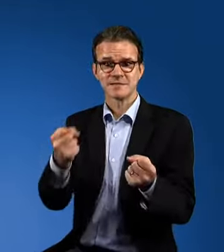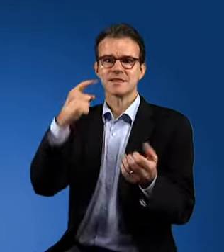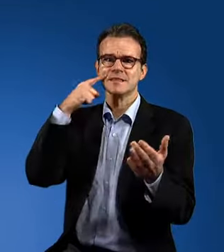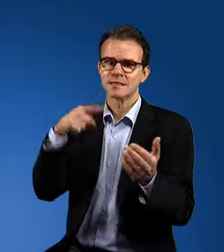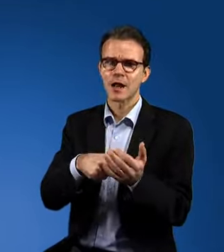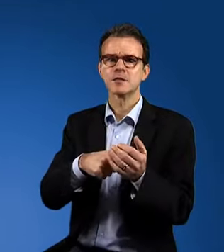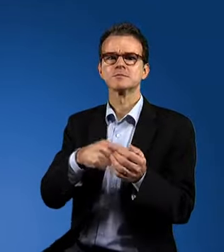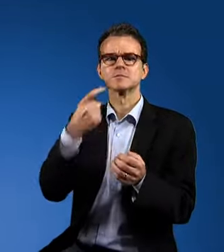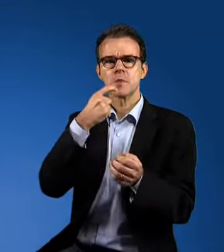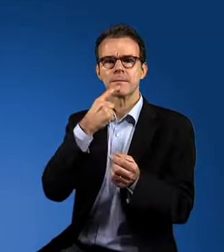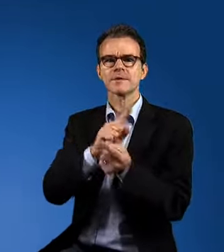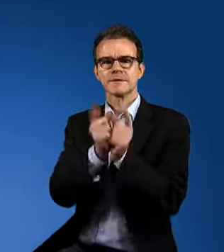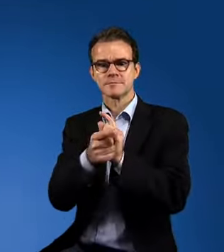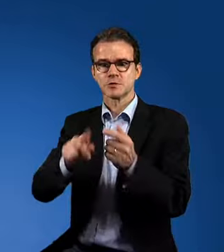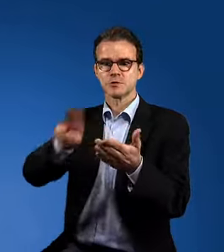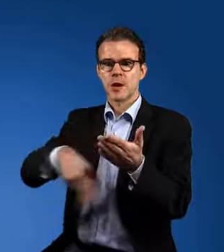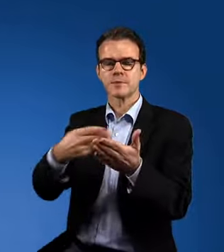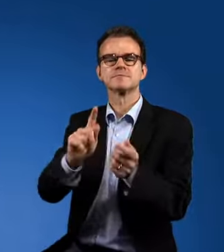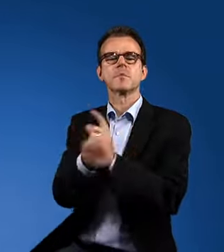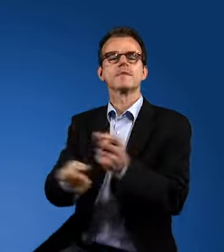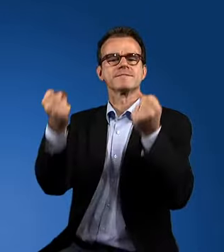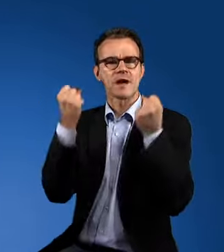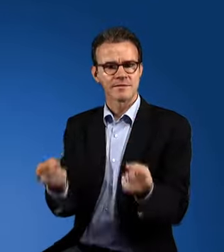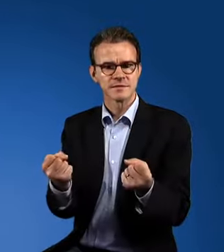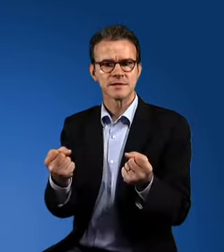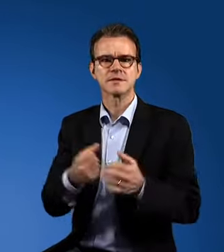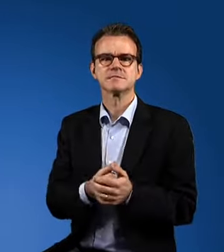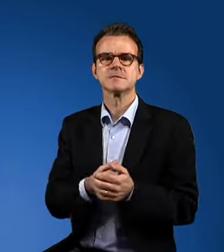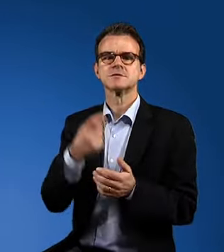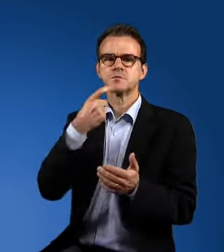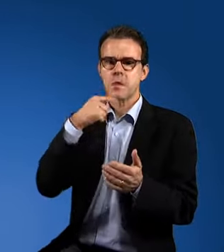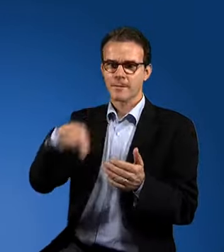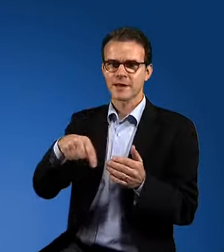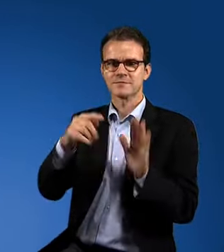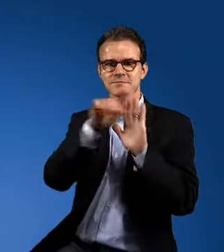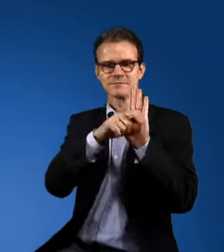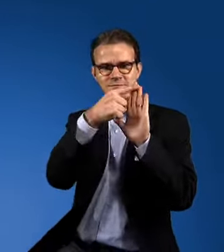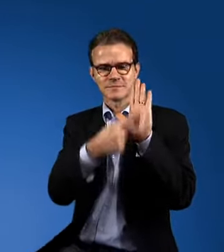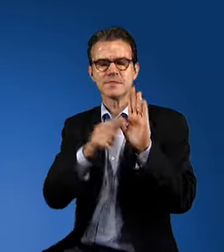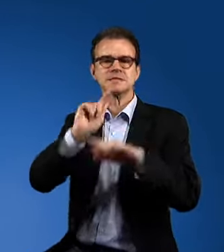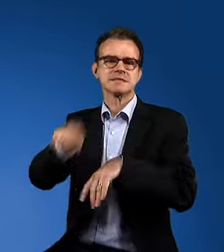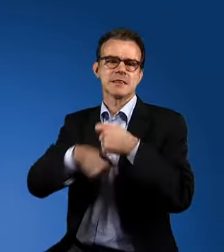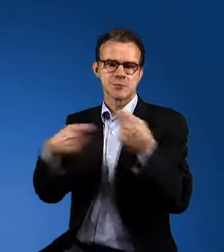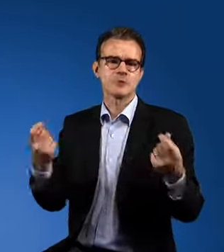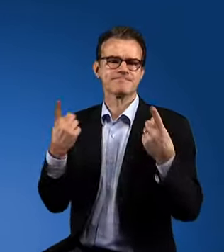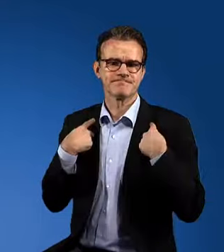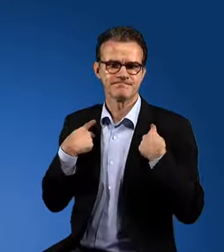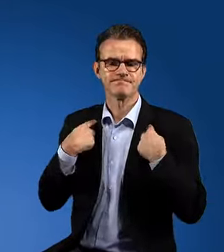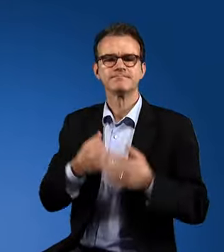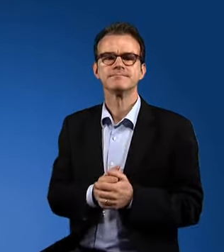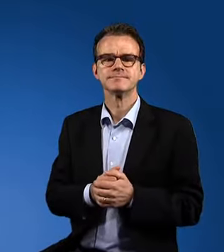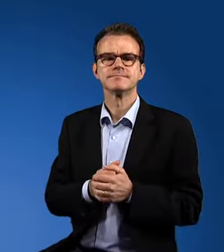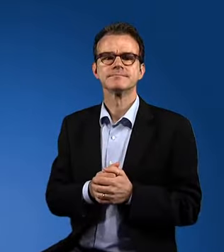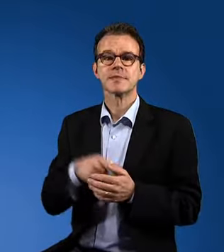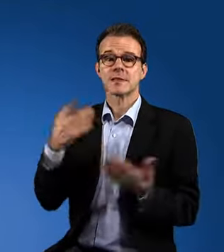ratifiointi tarkoittaa sitä, että silloin kun Suomi tämän sopimuksen ratifioi, niin siitä tulee Suomea sitovaa